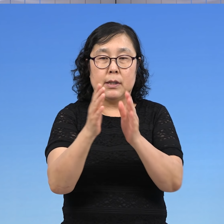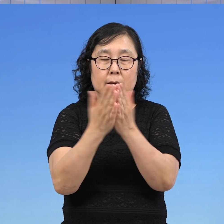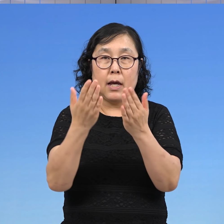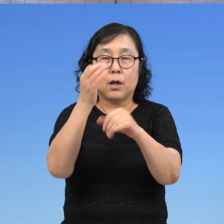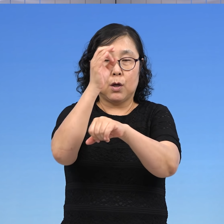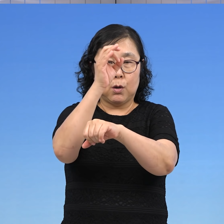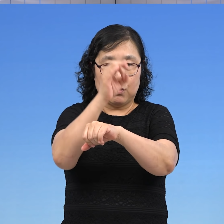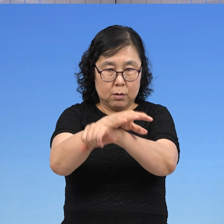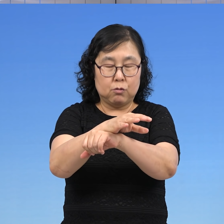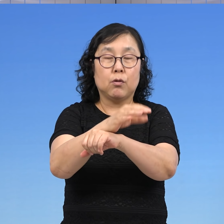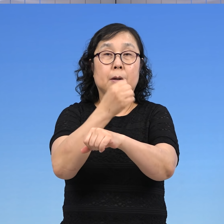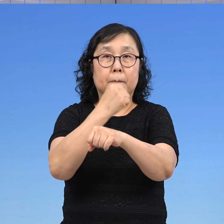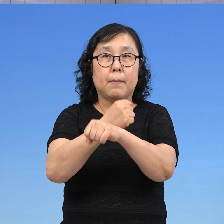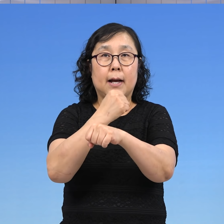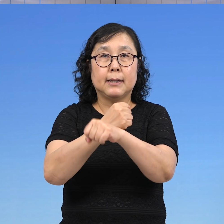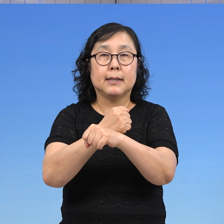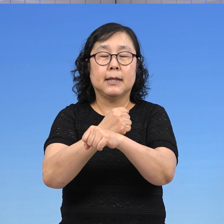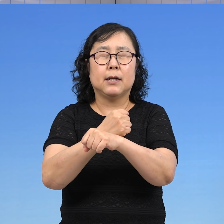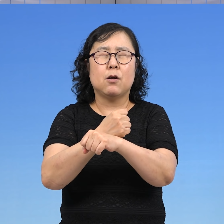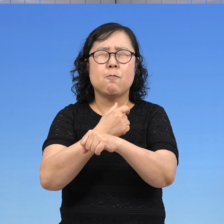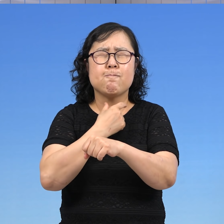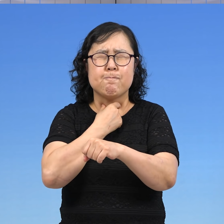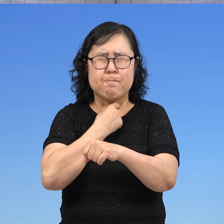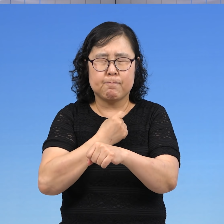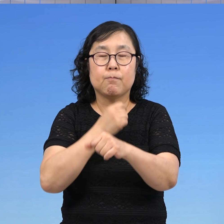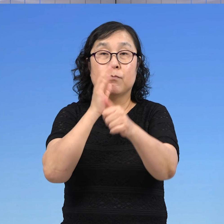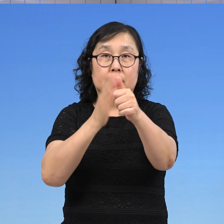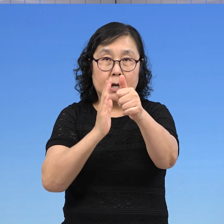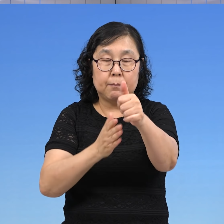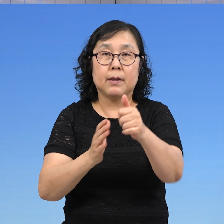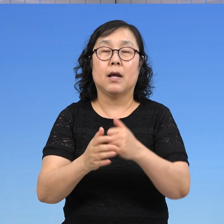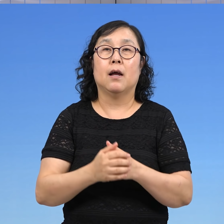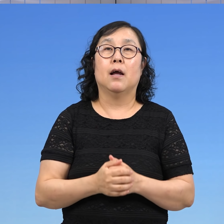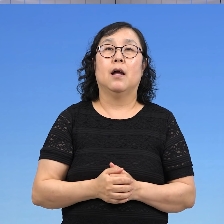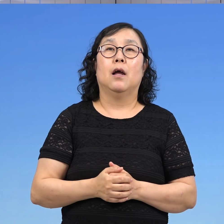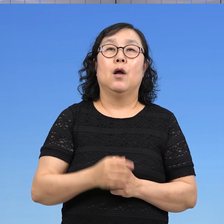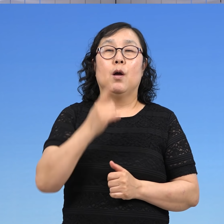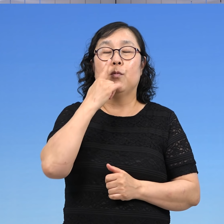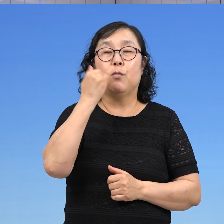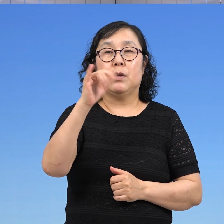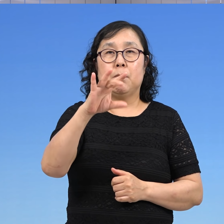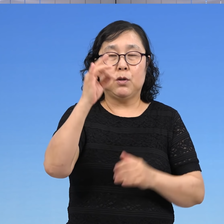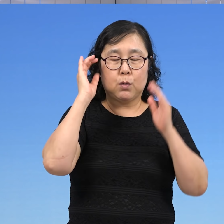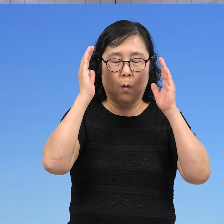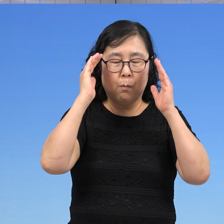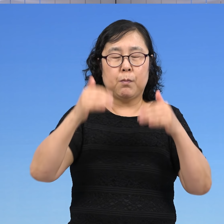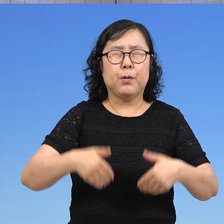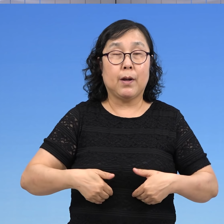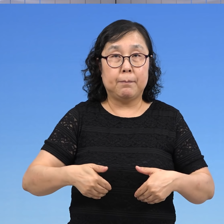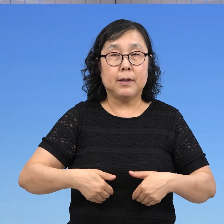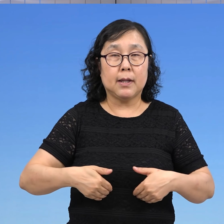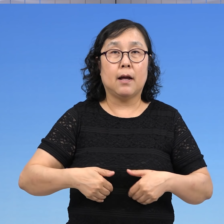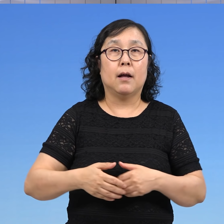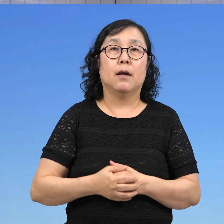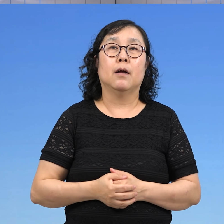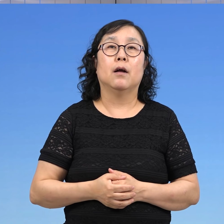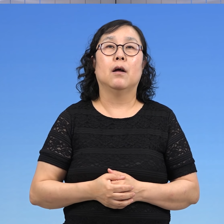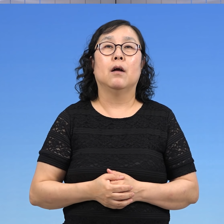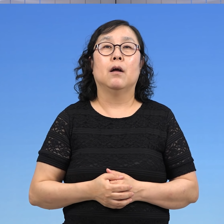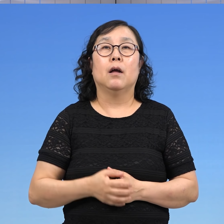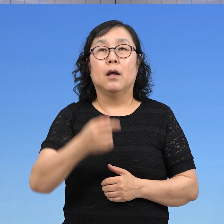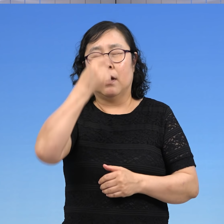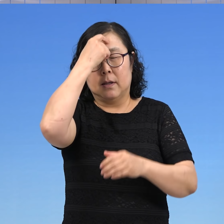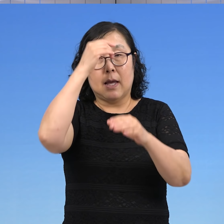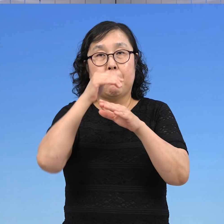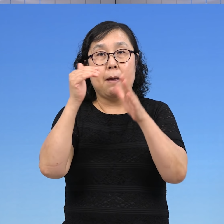여러분 이 책을 꼭 구입할 시녀를 제가 단권 하고 싶습니다 부모님들이 공부하기 시작해야 되구요 그런가하면 은